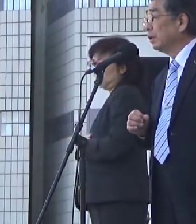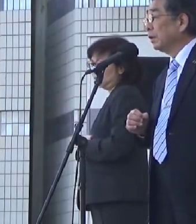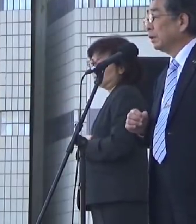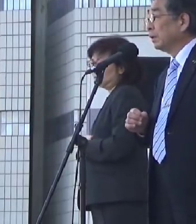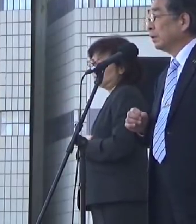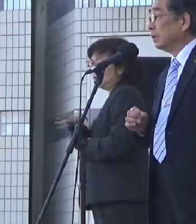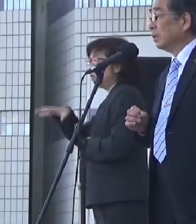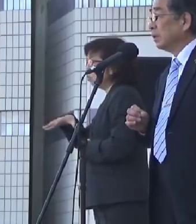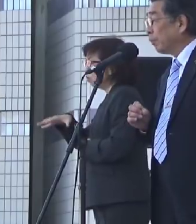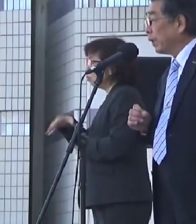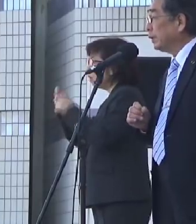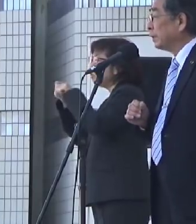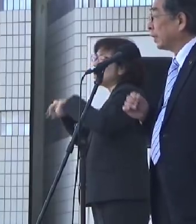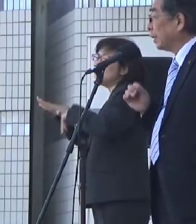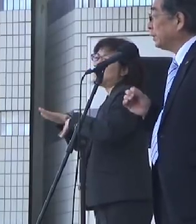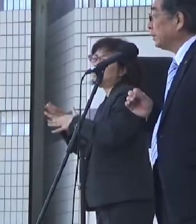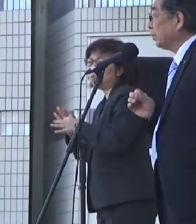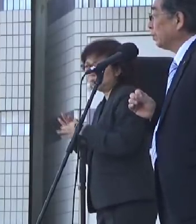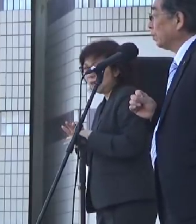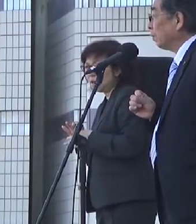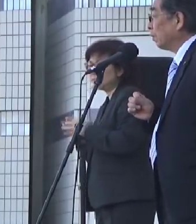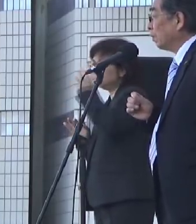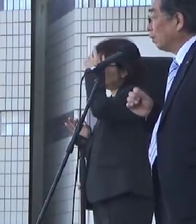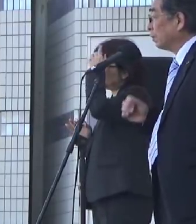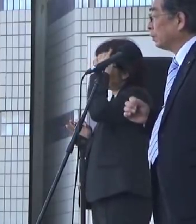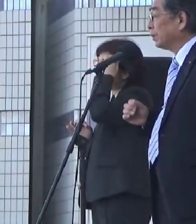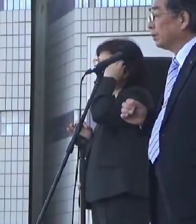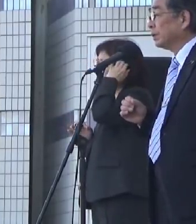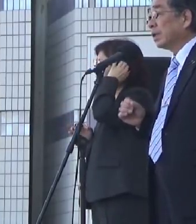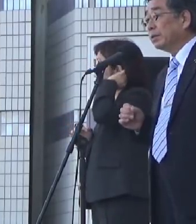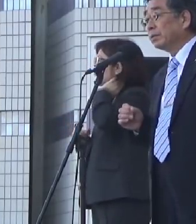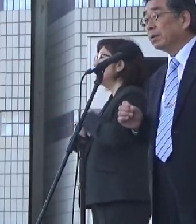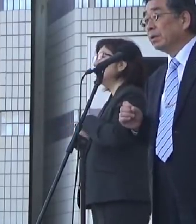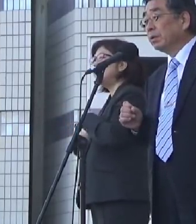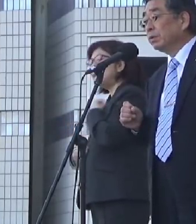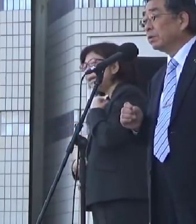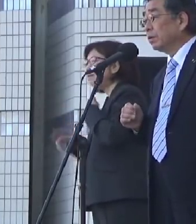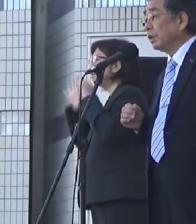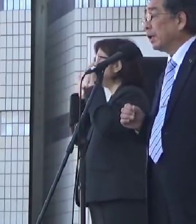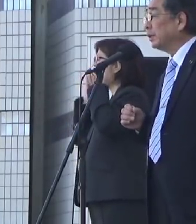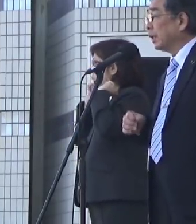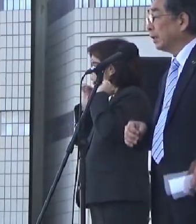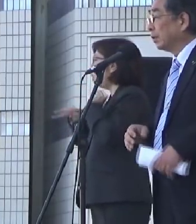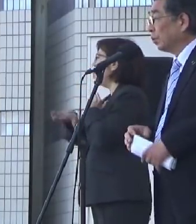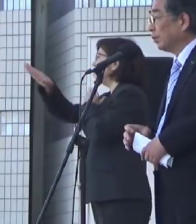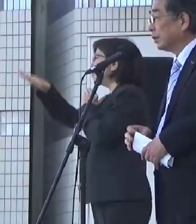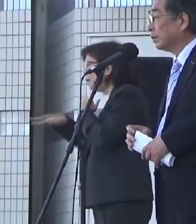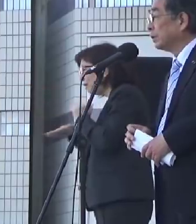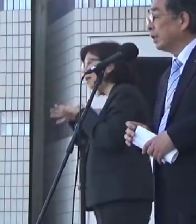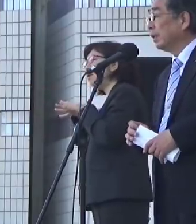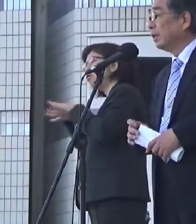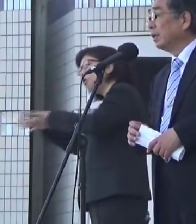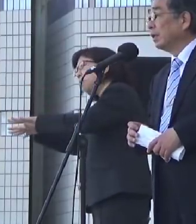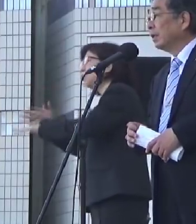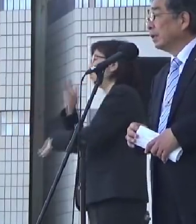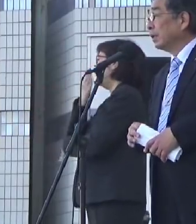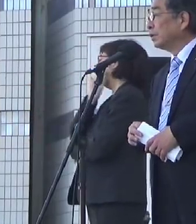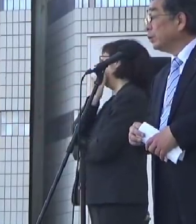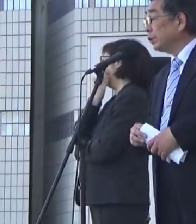から、やっぱり正しい情報を多くの人に伝えるということが大事かなと思います。そ